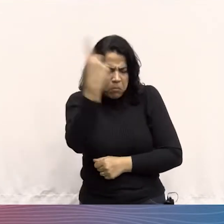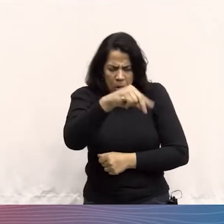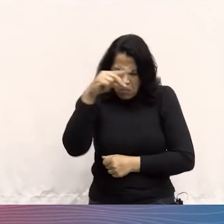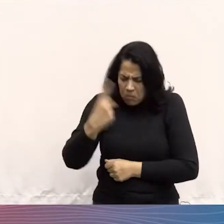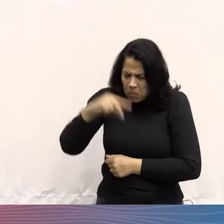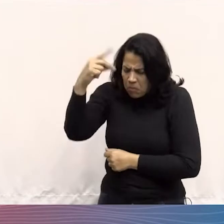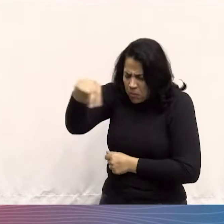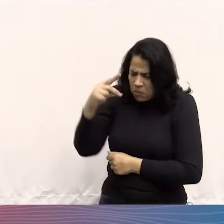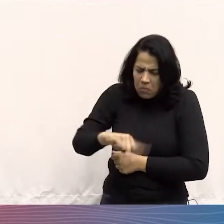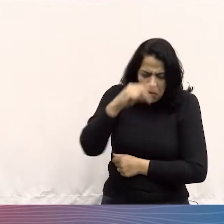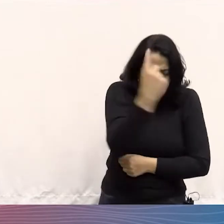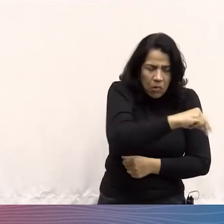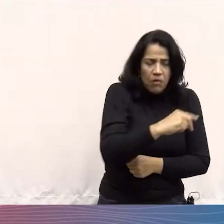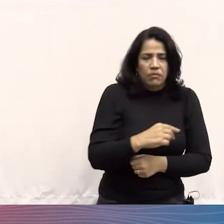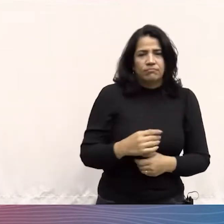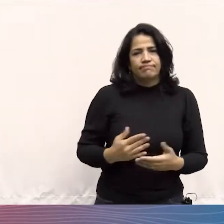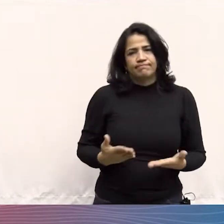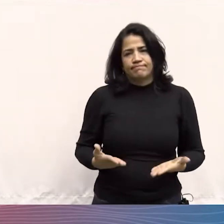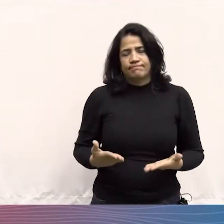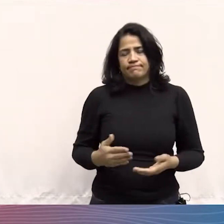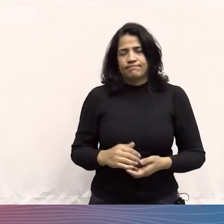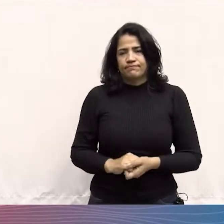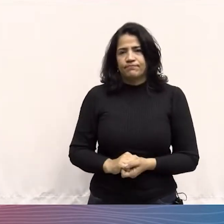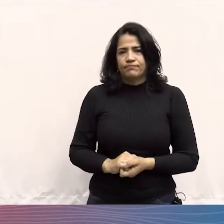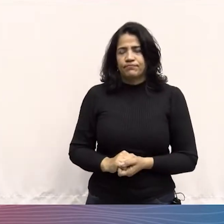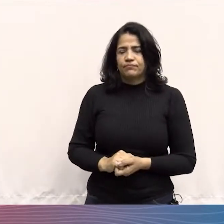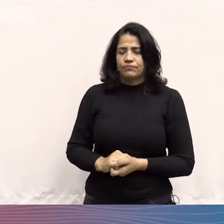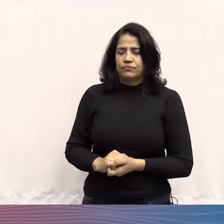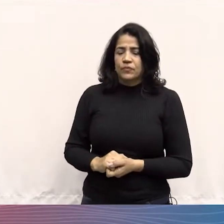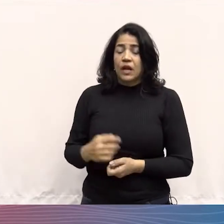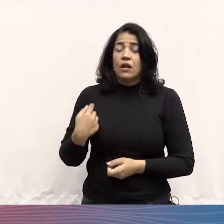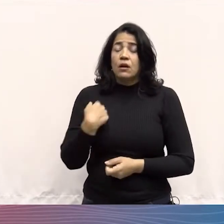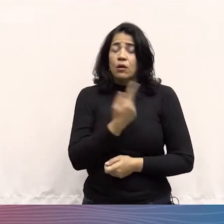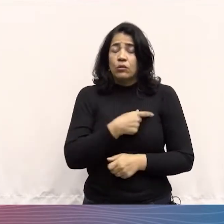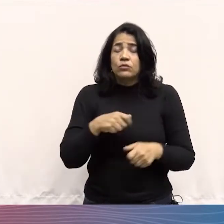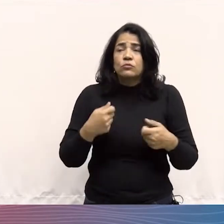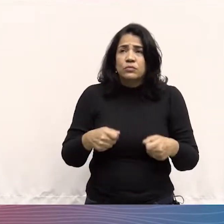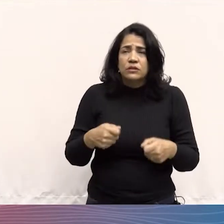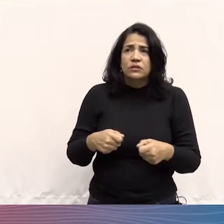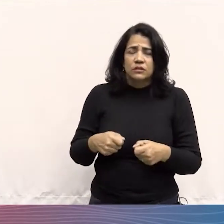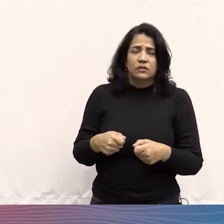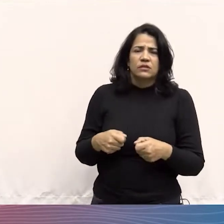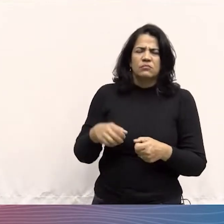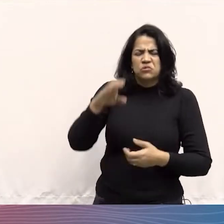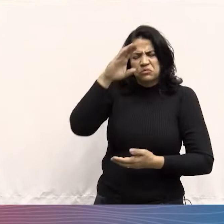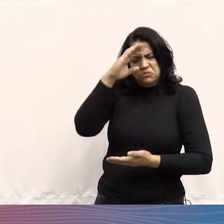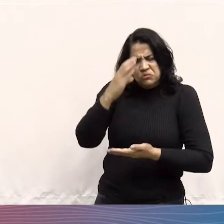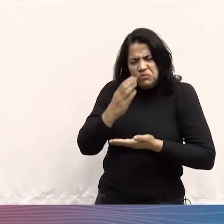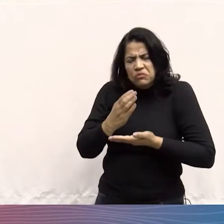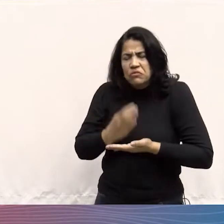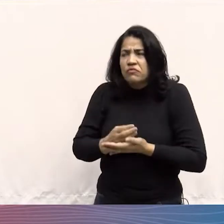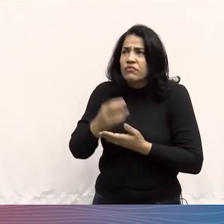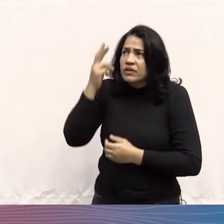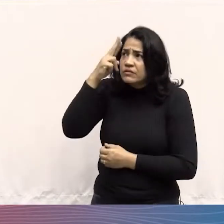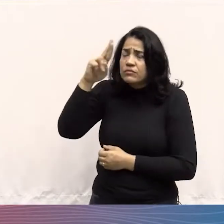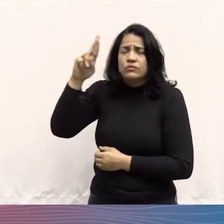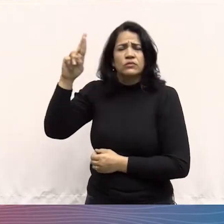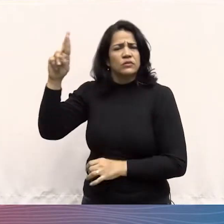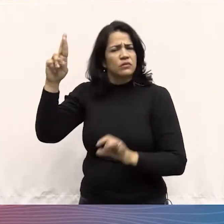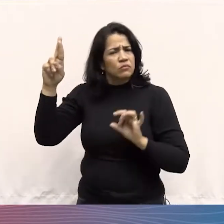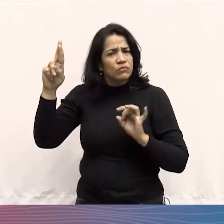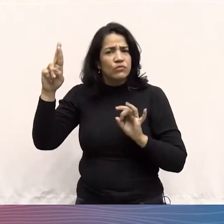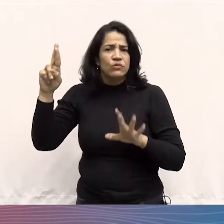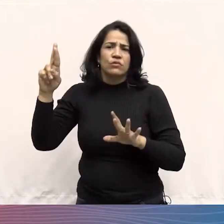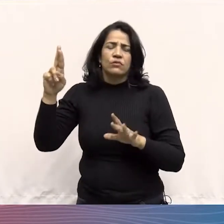Certo, irmãos? Nós temos que confiar no Senhor. Ó Senhor Jesus. Então, essas